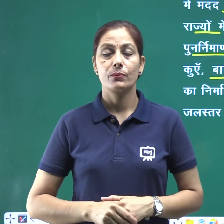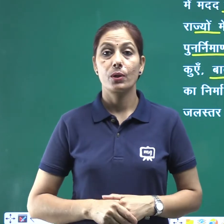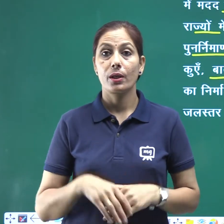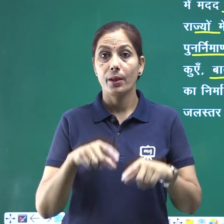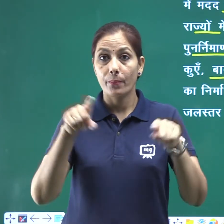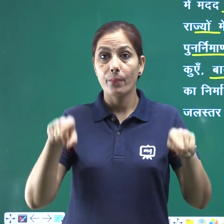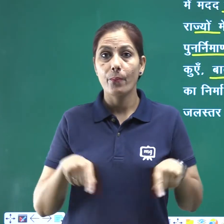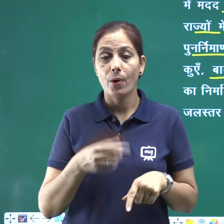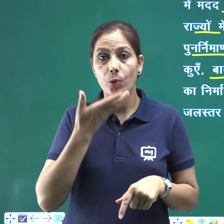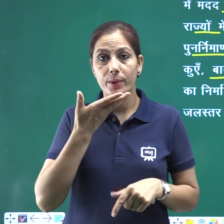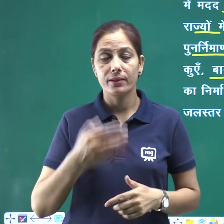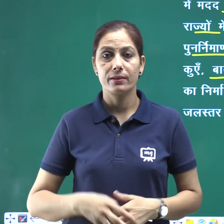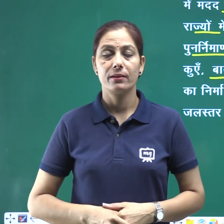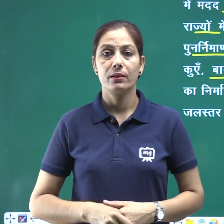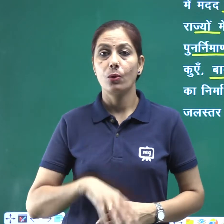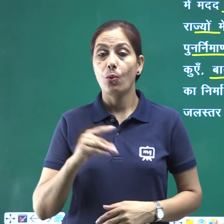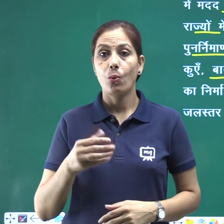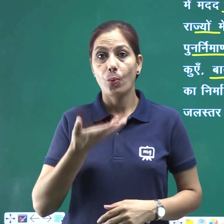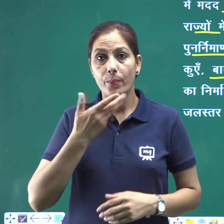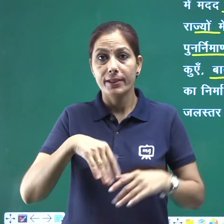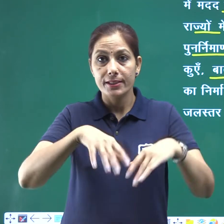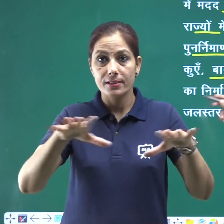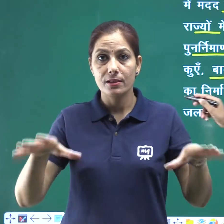बावड़ियों और जलाशयों का